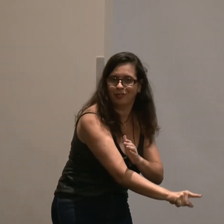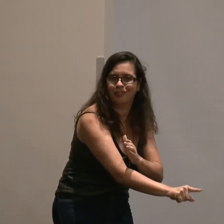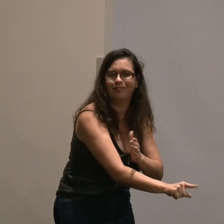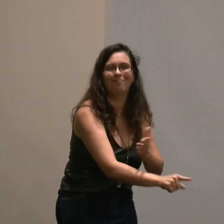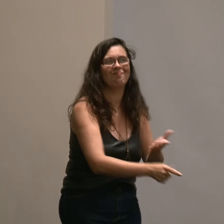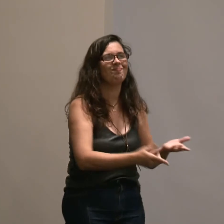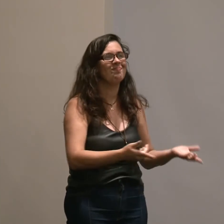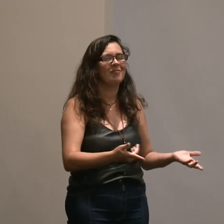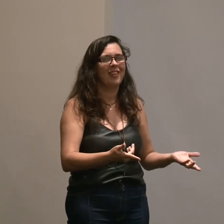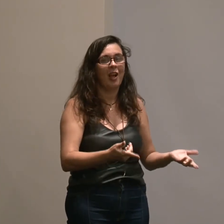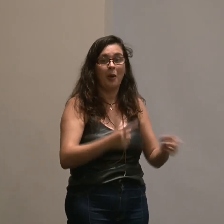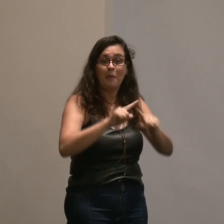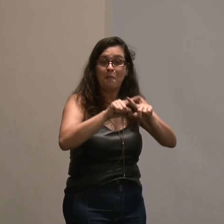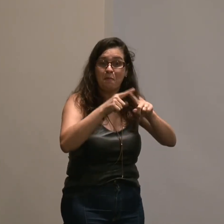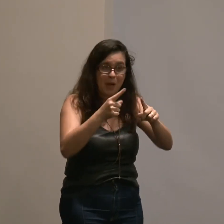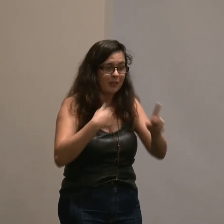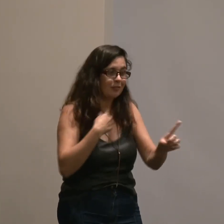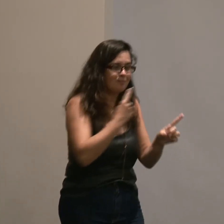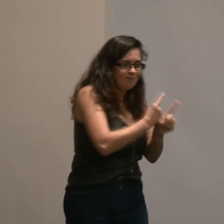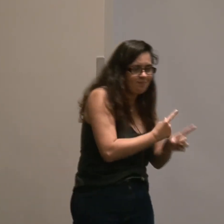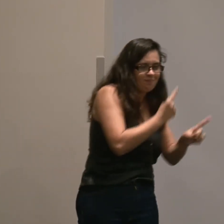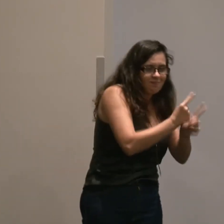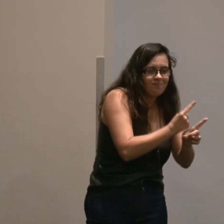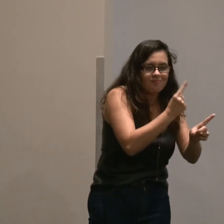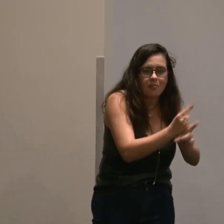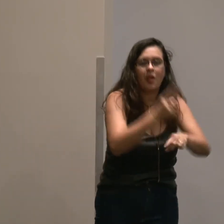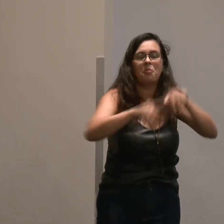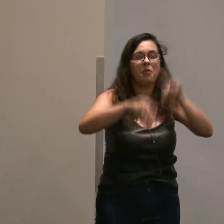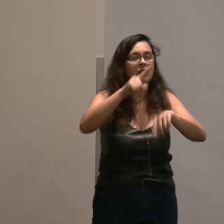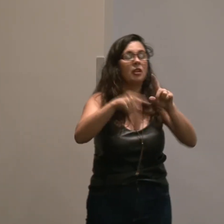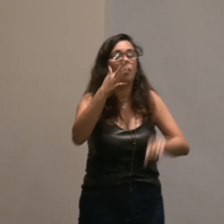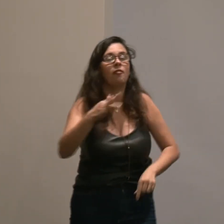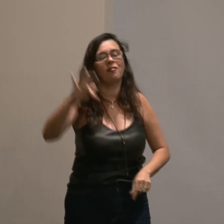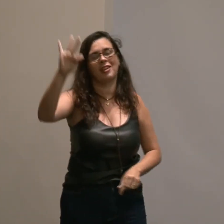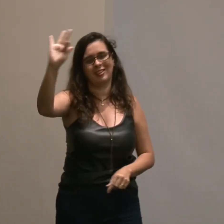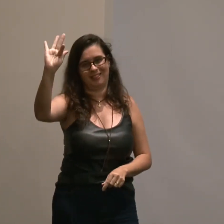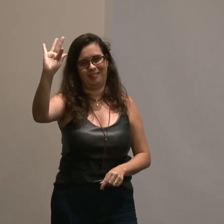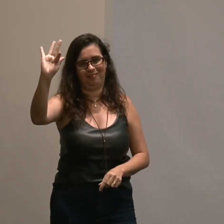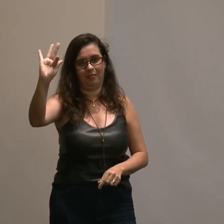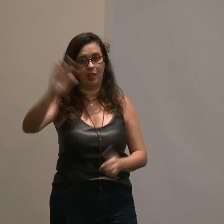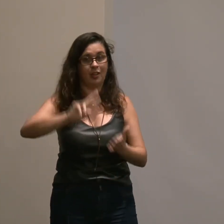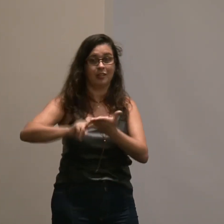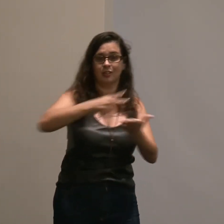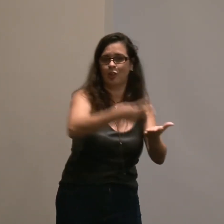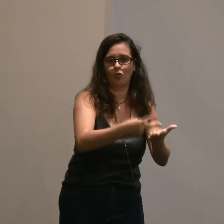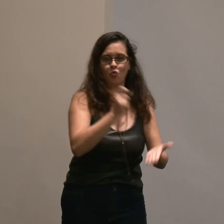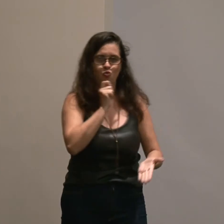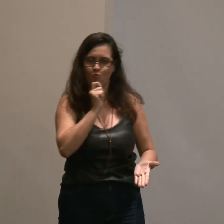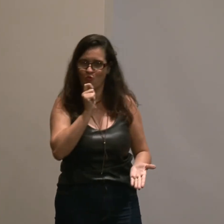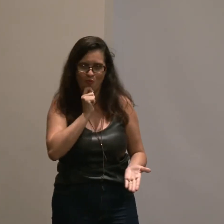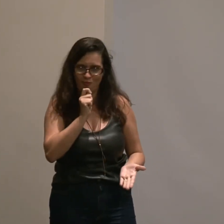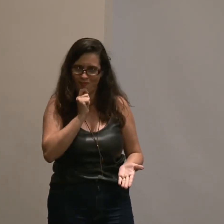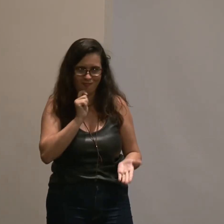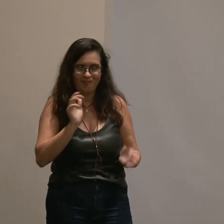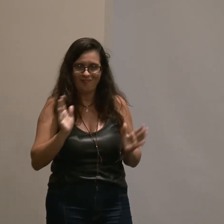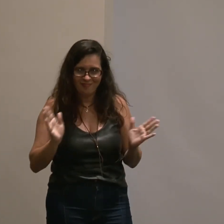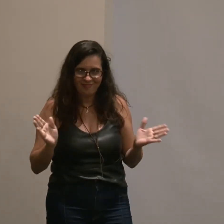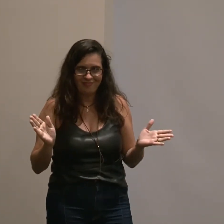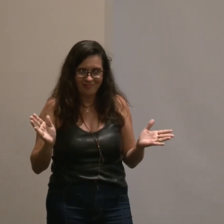deixou um desejo de buscar mais a fundo a respeito desses congressos e descobrimos muitos materiais franceses que não tem